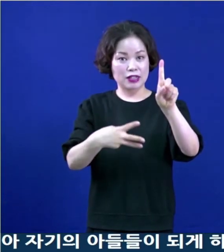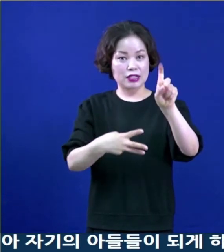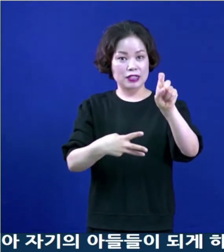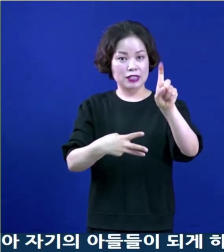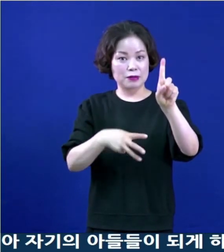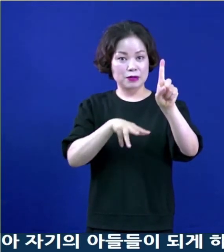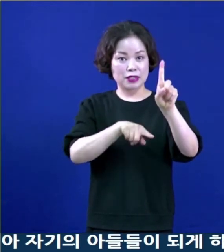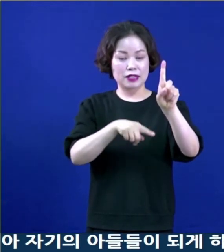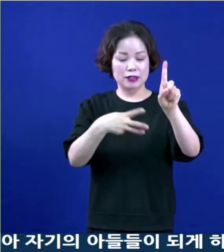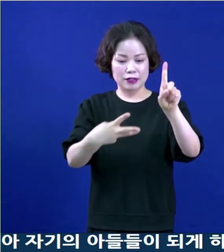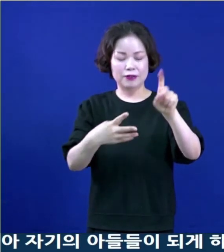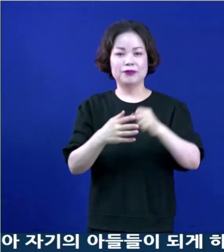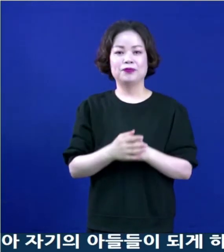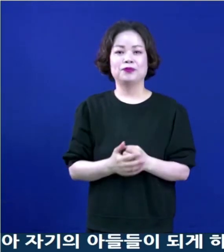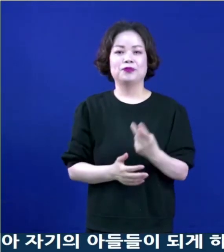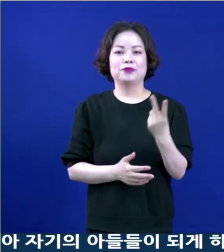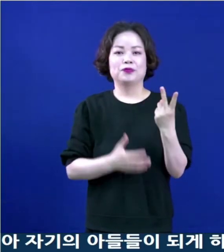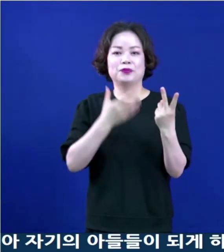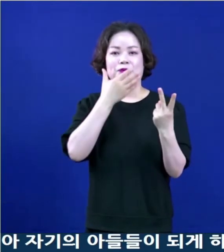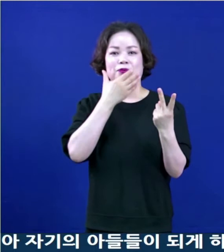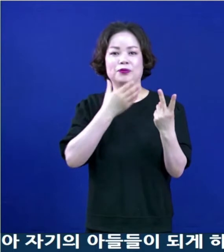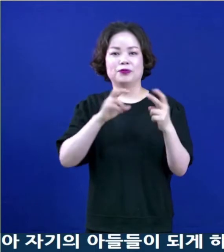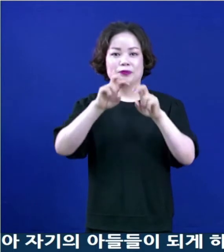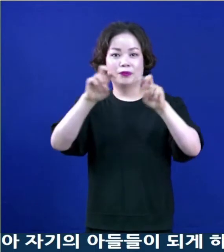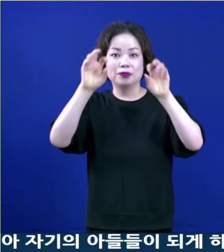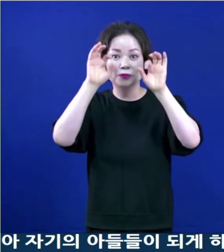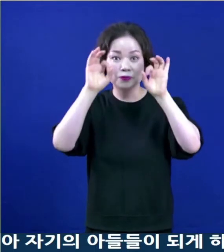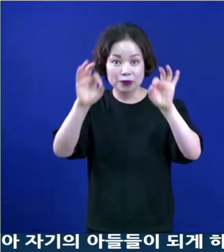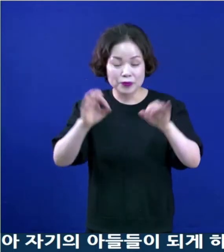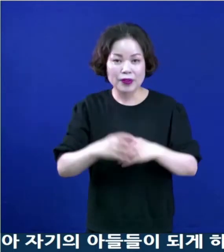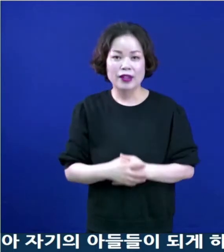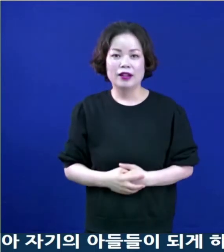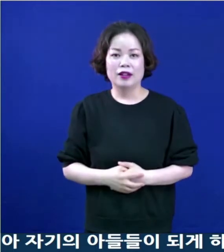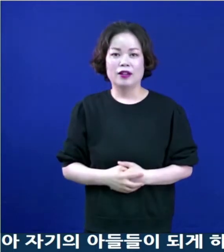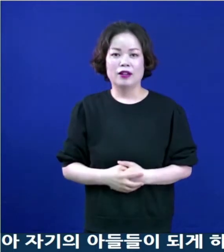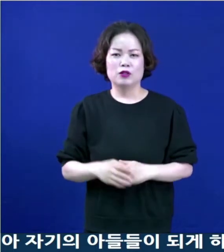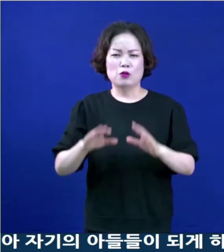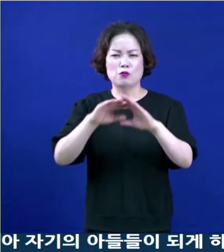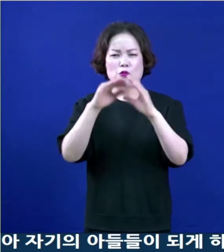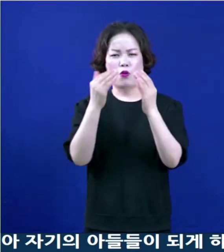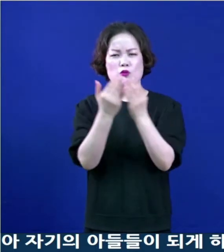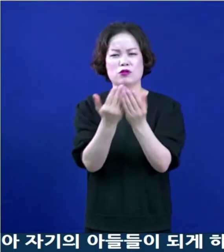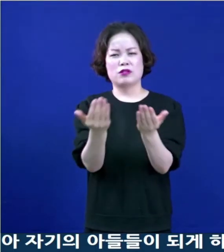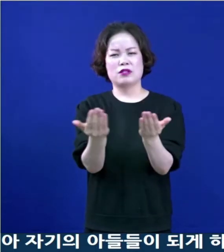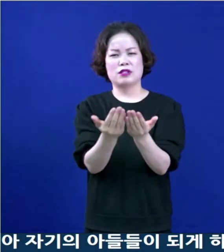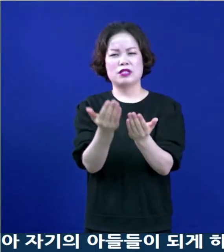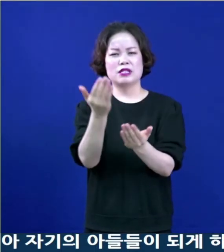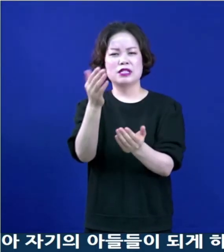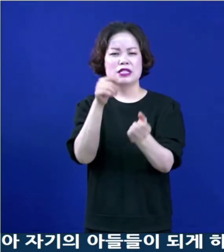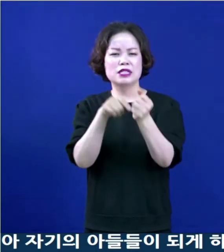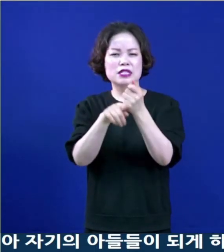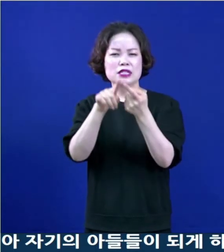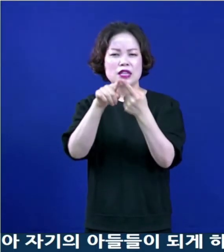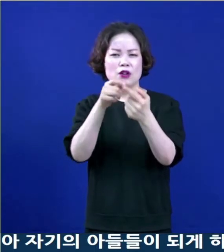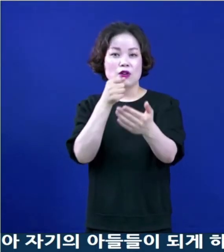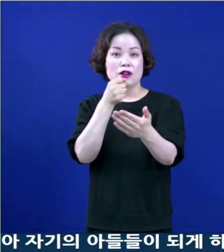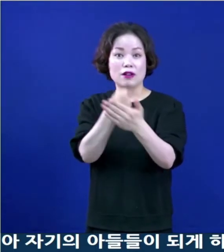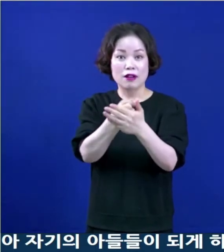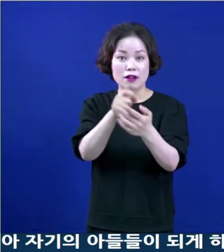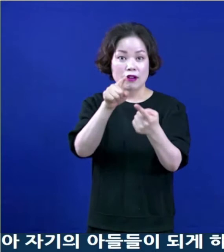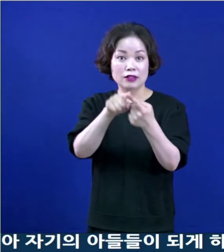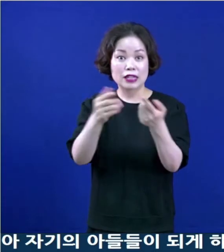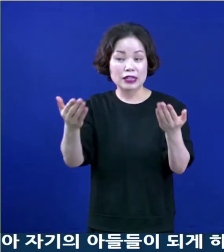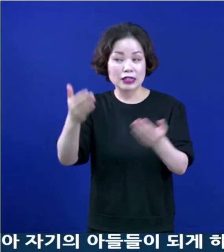한번 읽으면서 두 번째 복도 찾아보겠습니다. 읽습니다. 모든 일을 그의 뜻의 결정대로